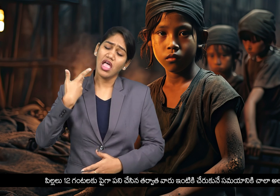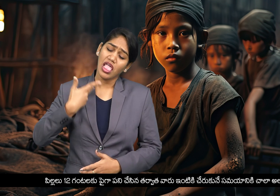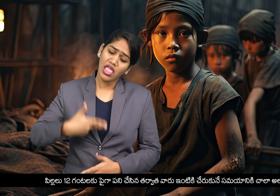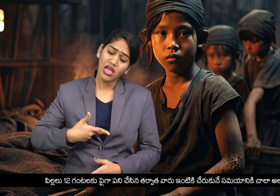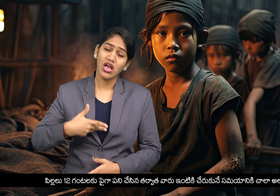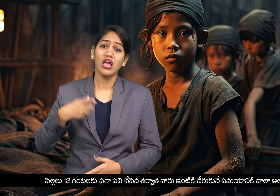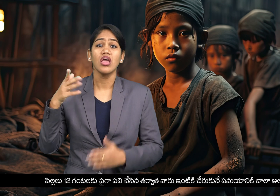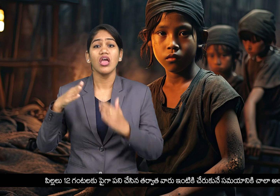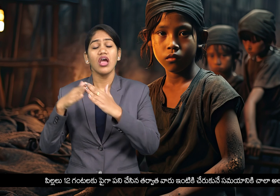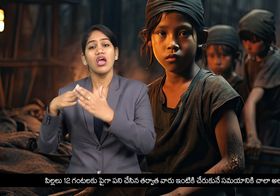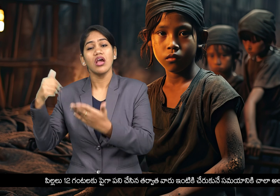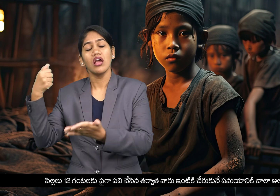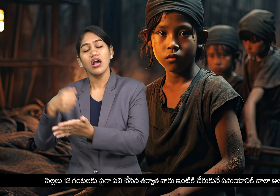అలసిపోయేవారు.